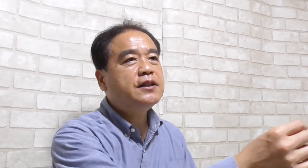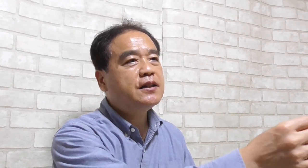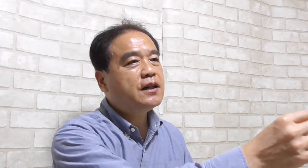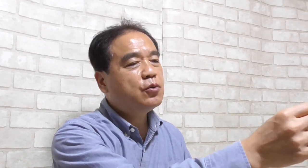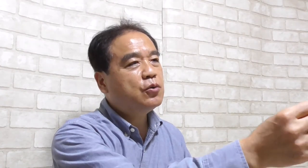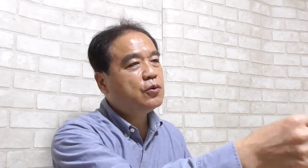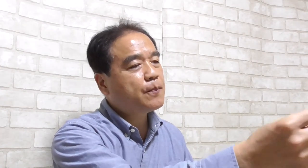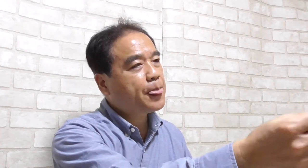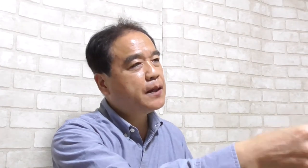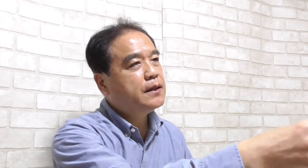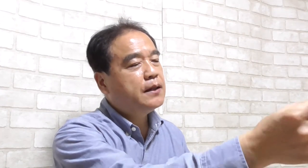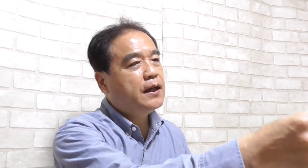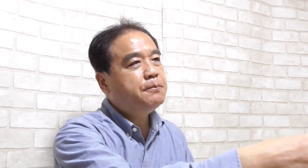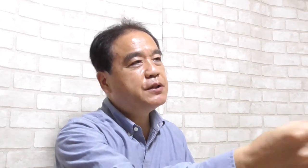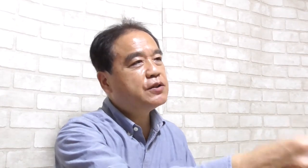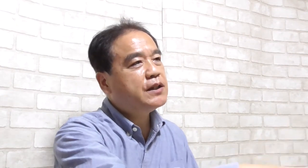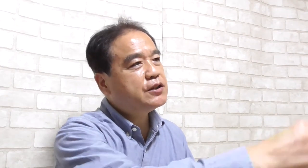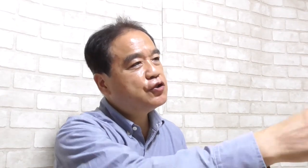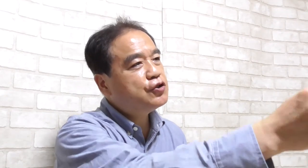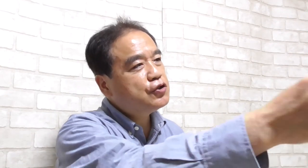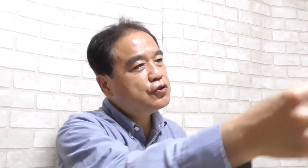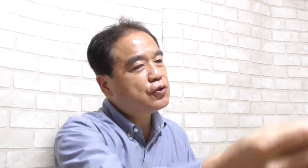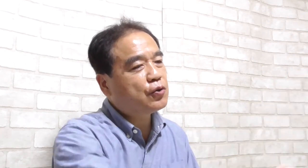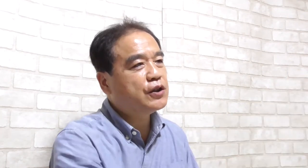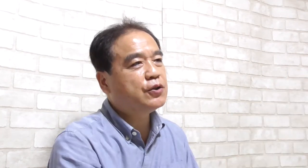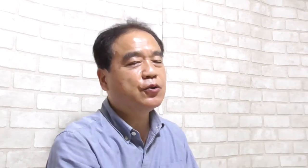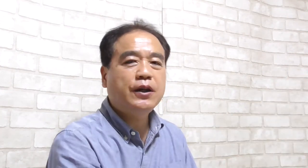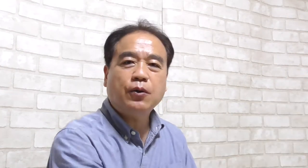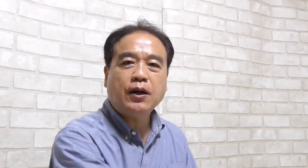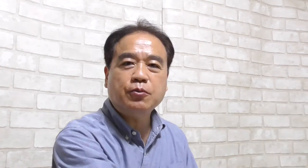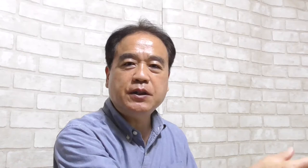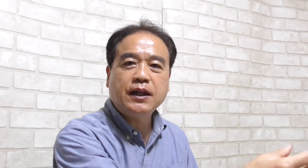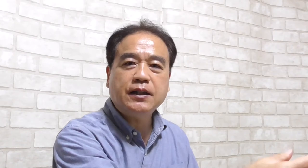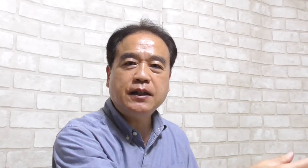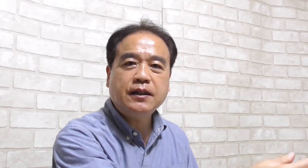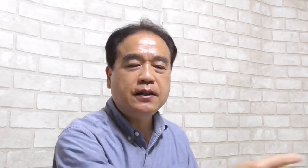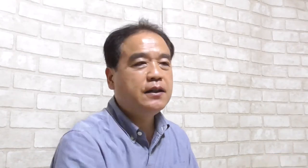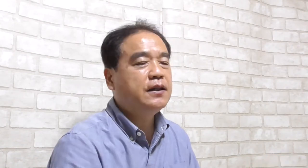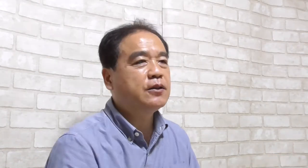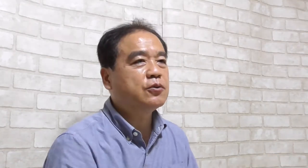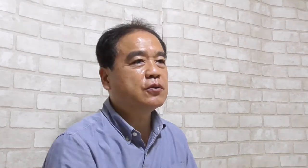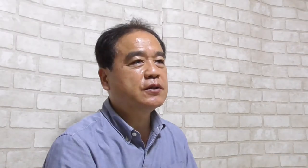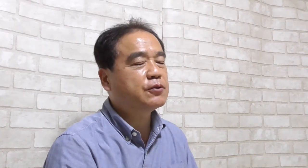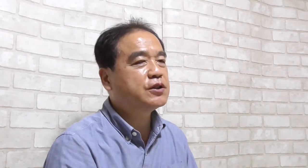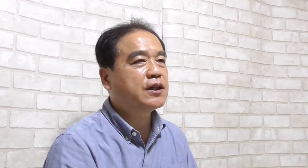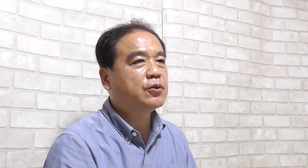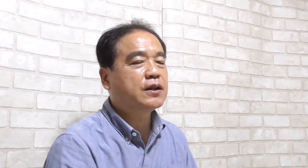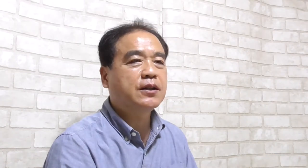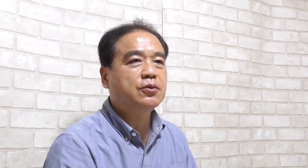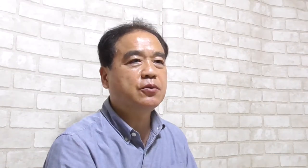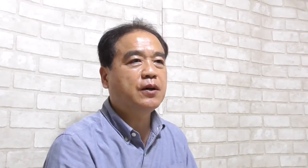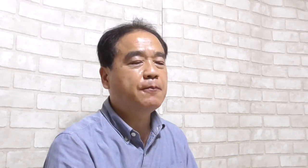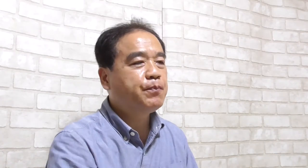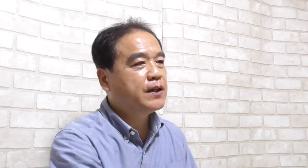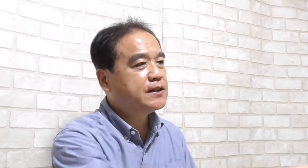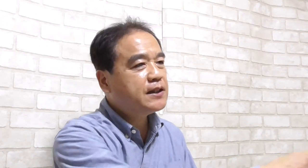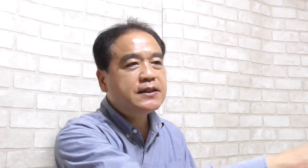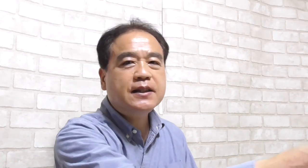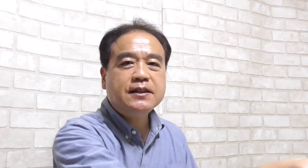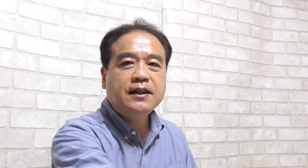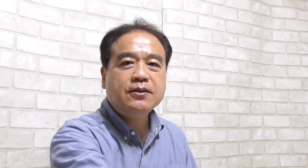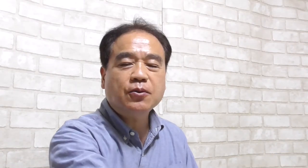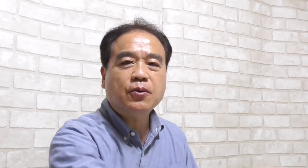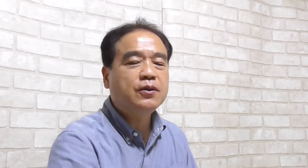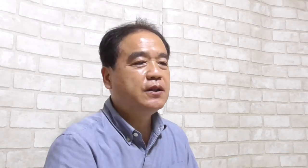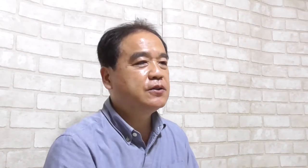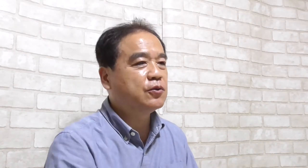絵描きさんがこう鉛筆でシュッシュッシュッとこうリンゴの絵を描くみたいにね、この作詞家の方というのはサラ